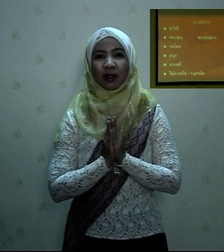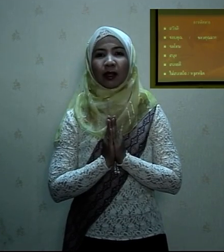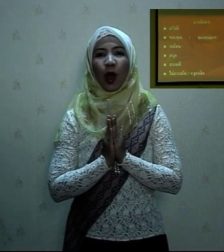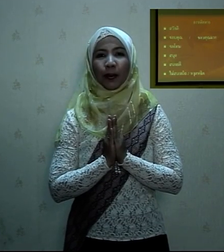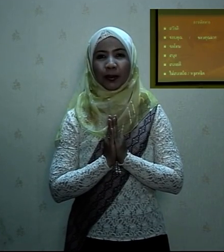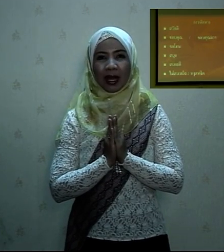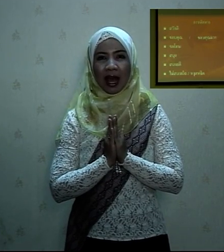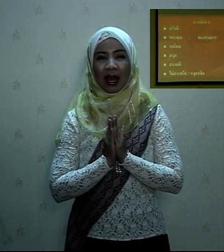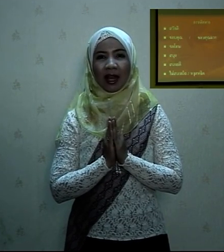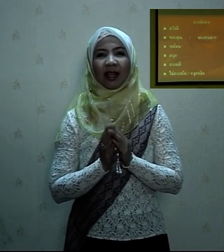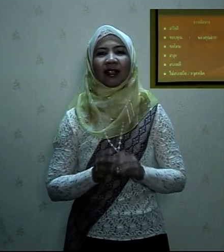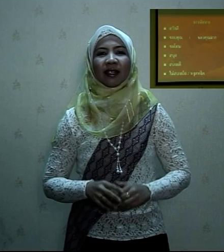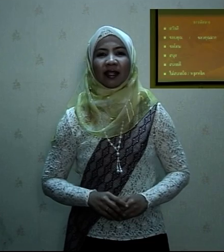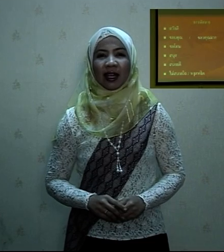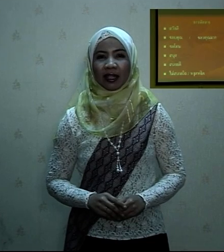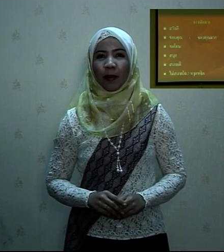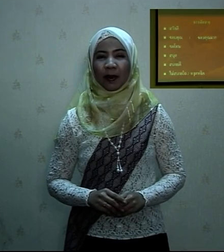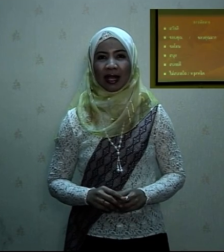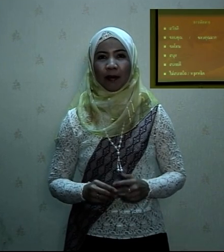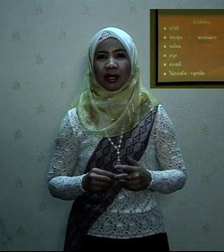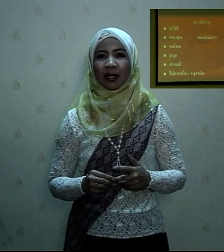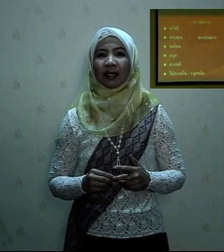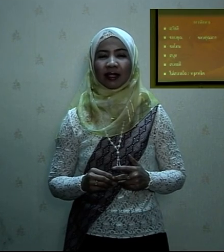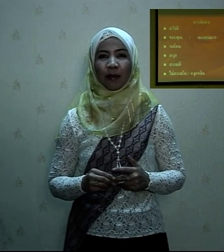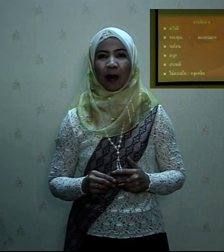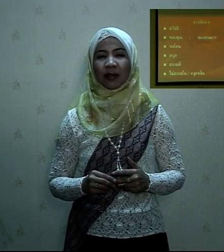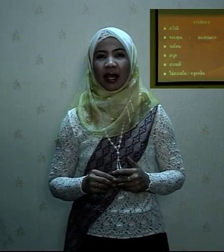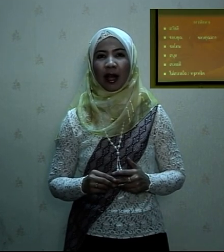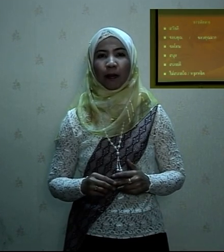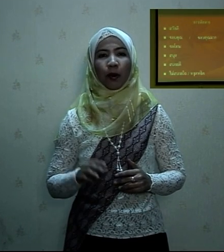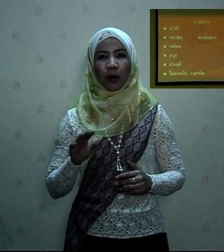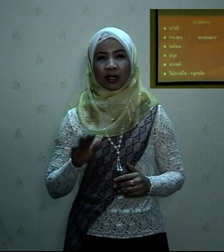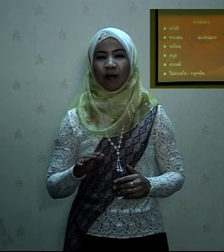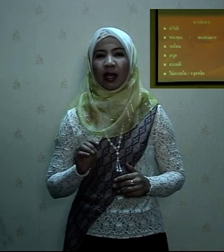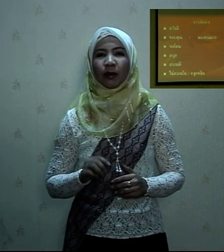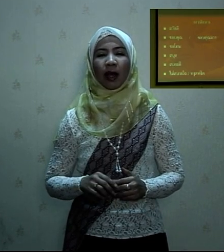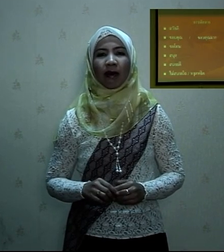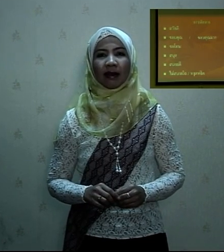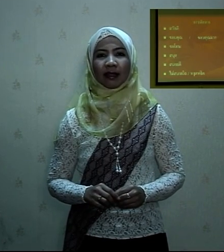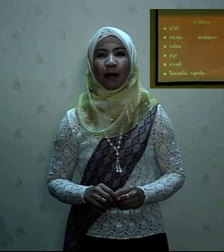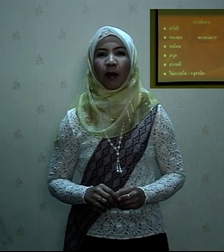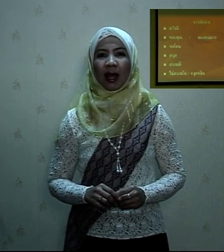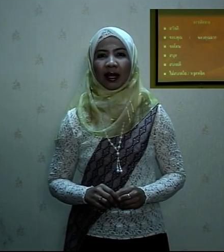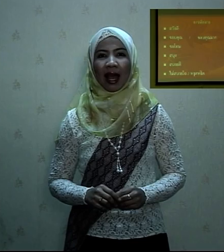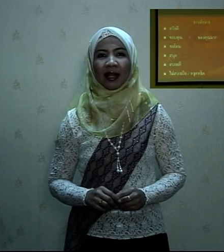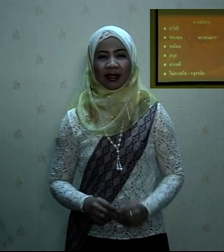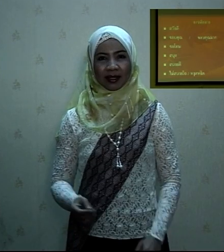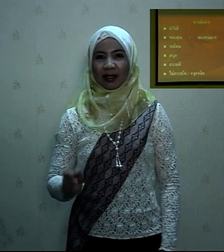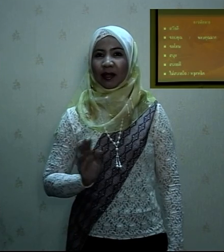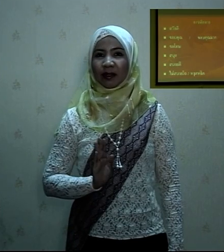ขอบคุณค่ะถ้าเป็นภาษามือสำหรับใช้กับบุคคลที่มีอายุเท่ากันหรือต่ำกว่านะคะข